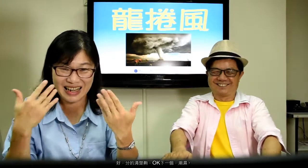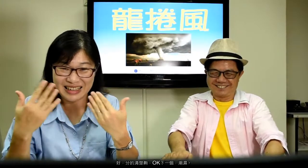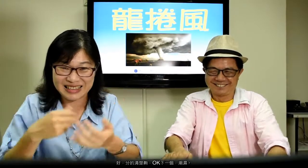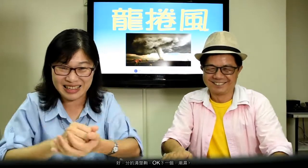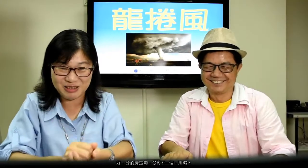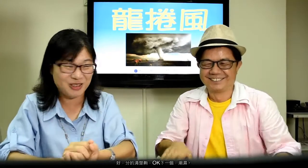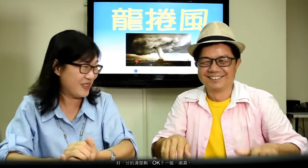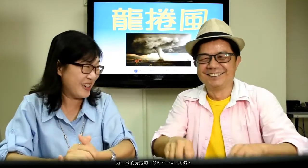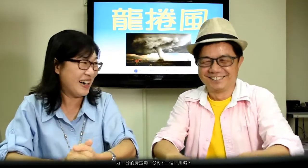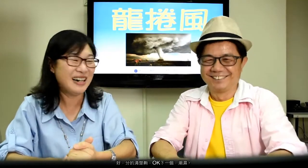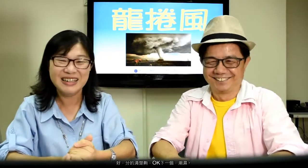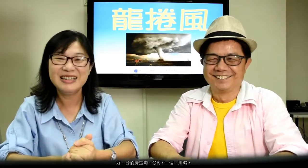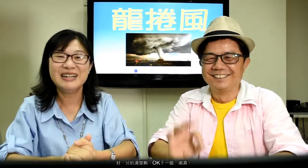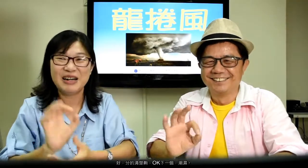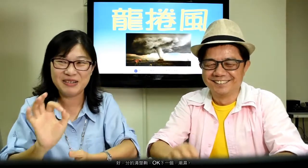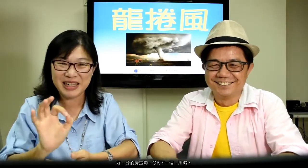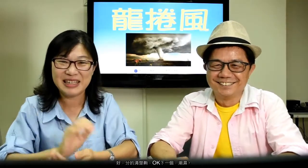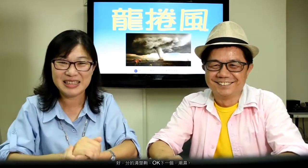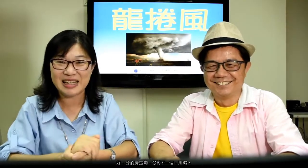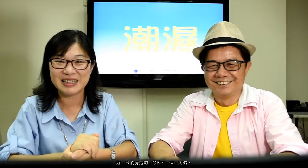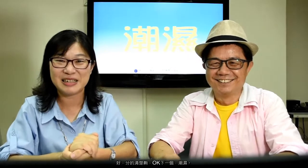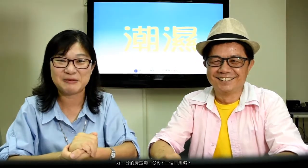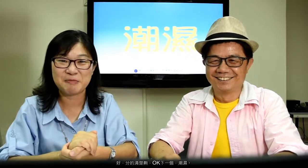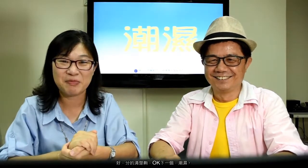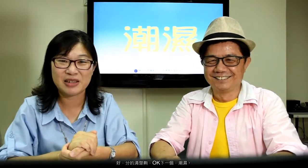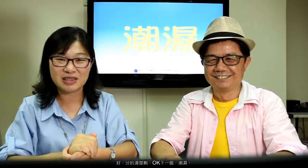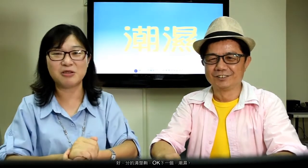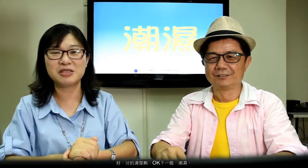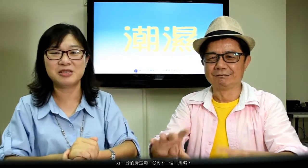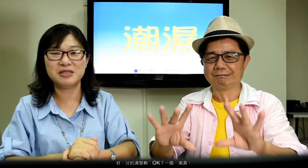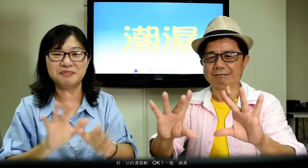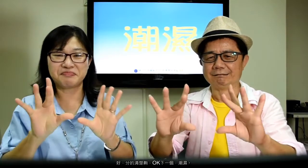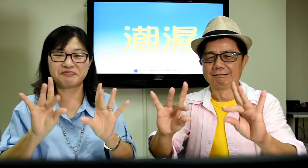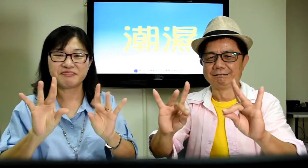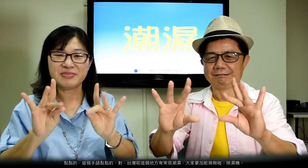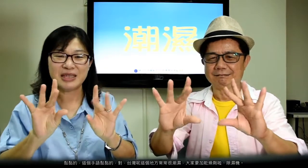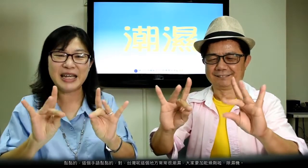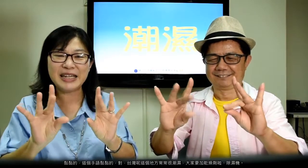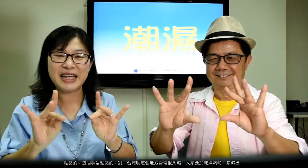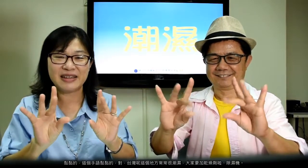看得清楚哦。 OK， 下一个，潮湿黏黏